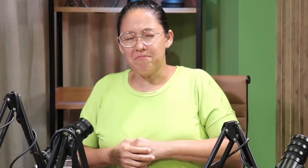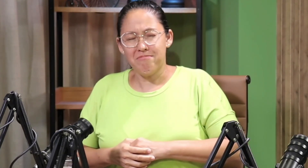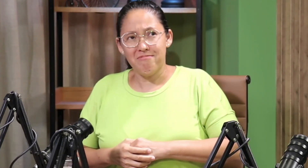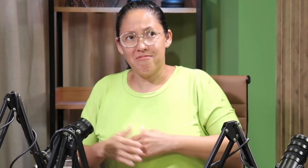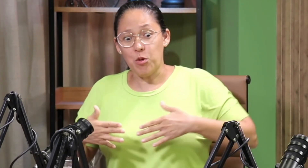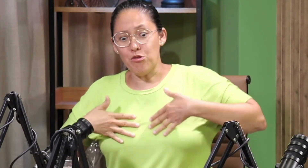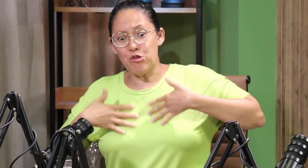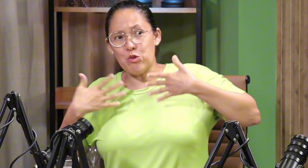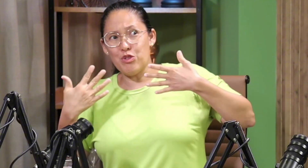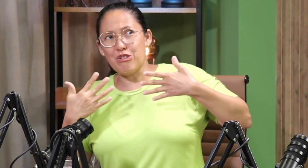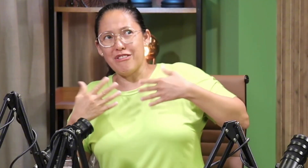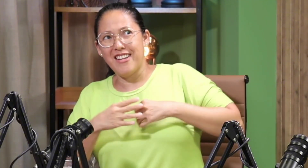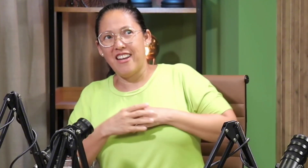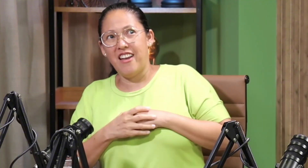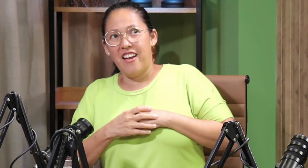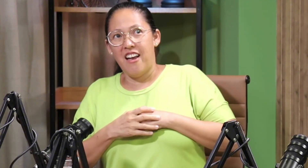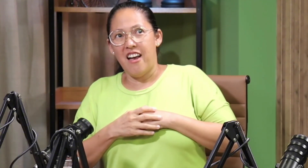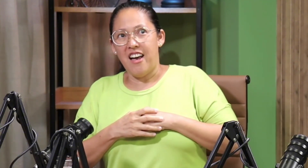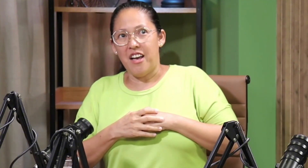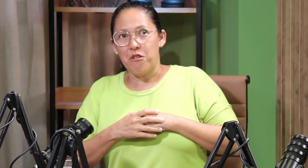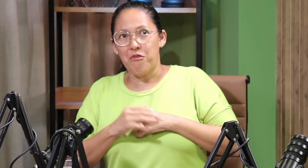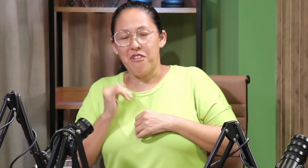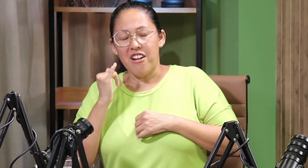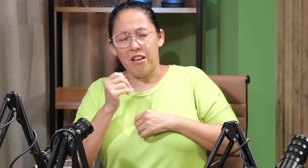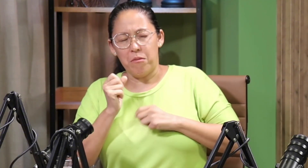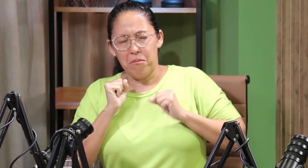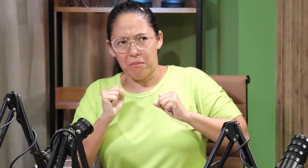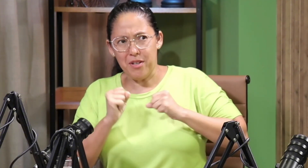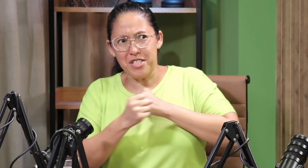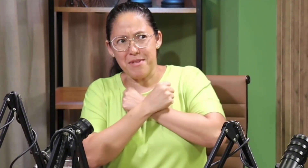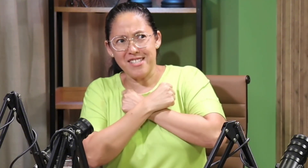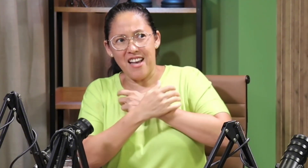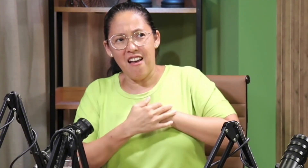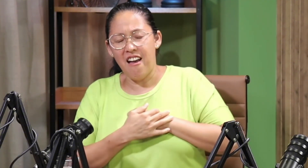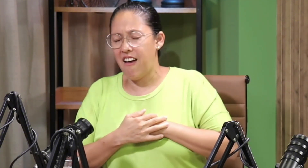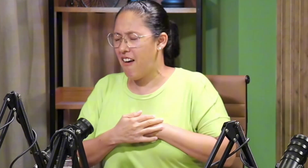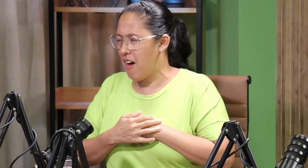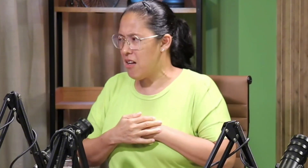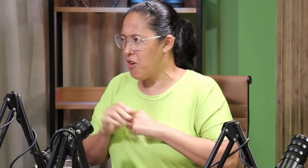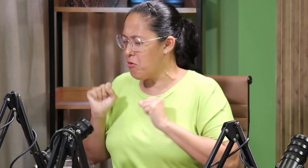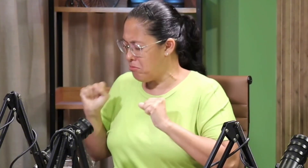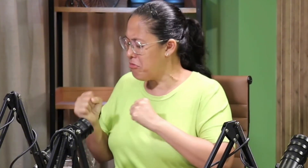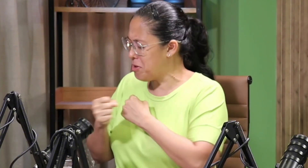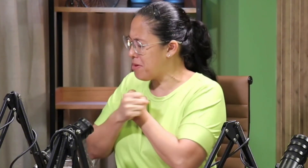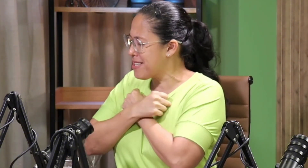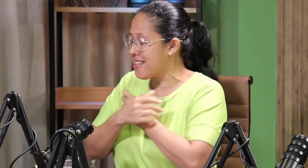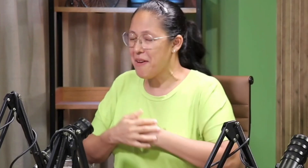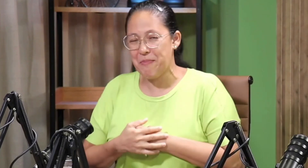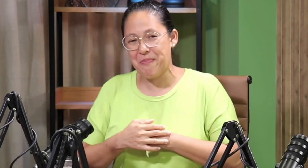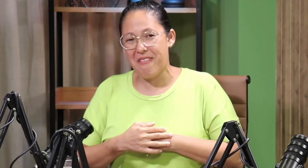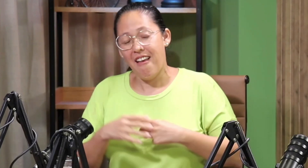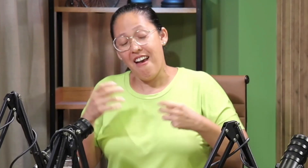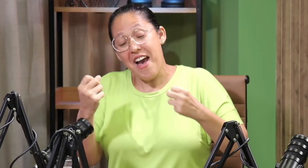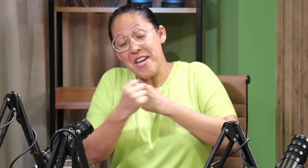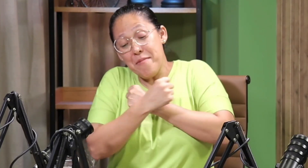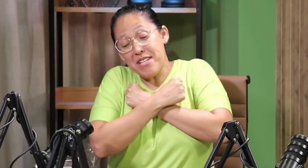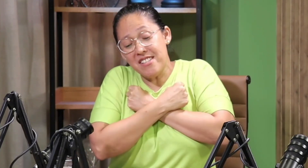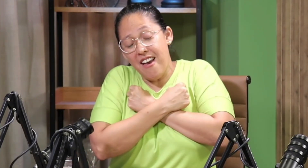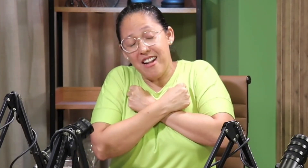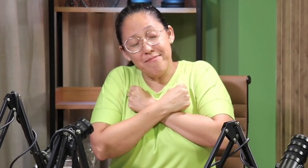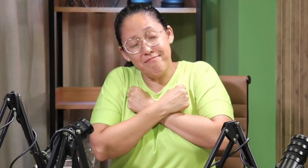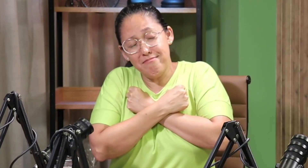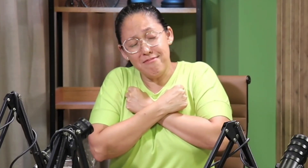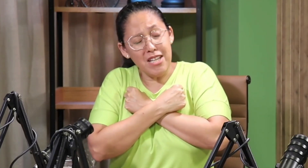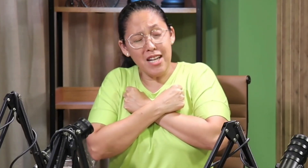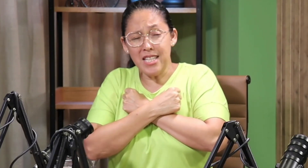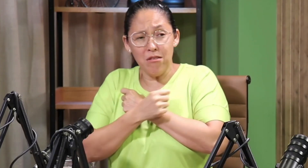Aí eu tomei um susto. Aí eu falei, posso te abraçar? Ela falou, pode me abraçar. Aí eu abracei